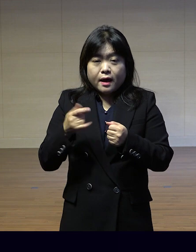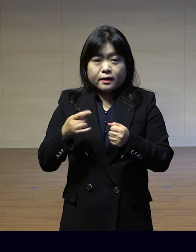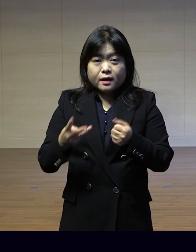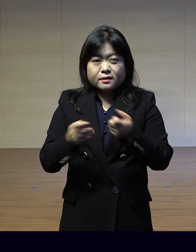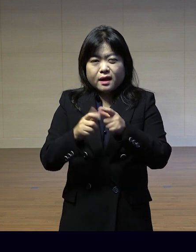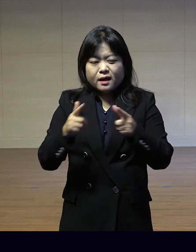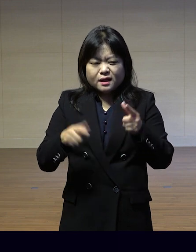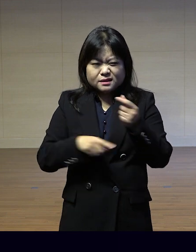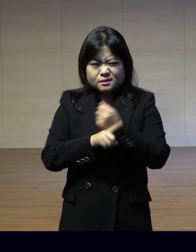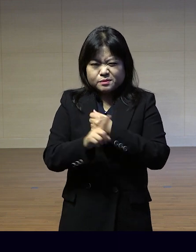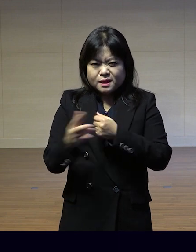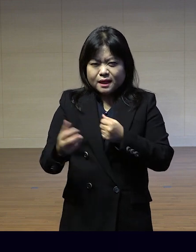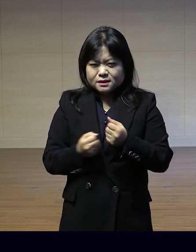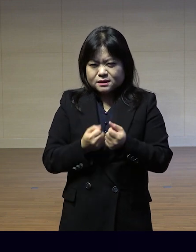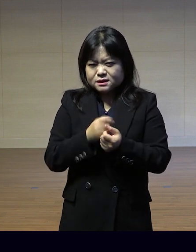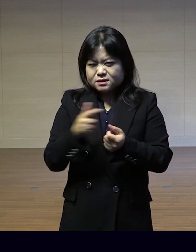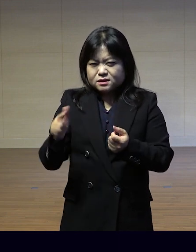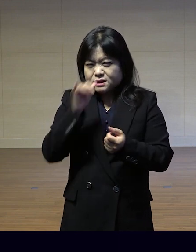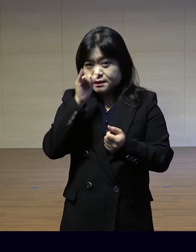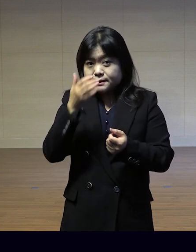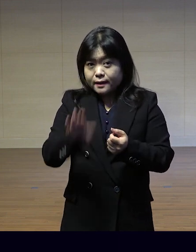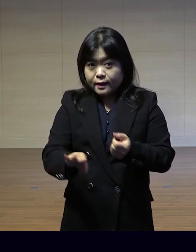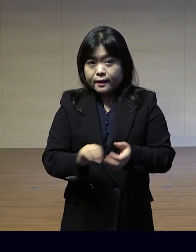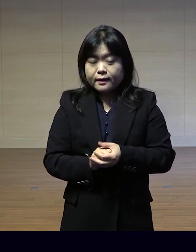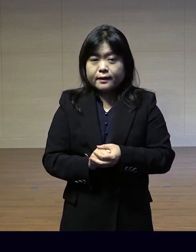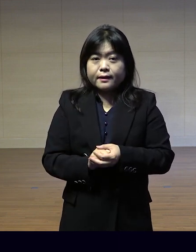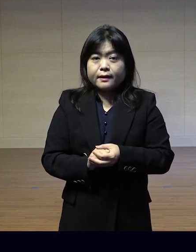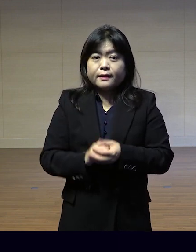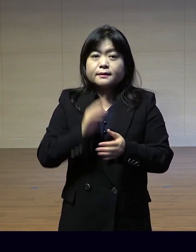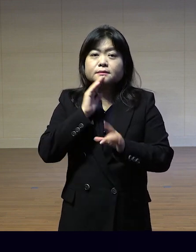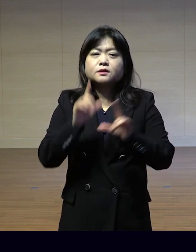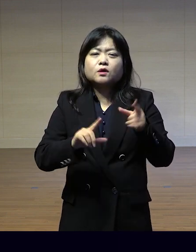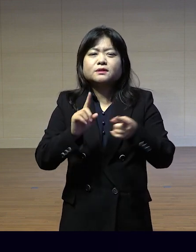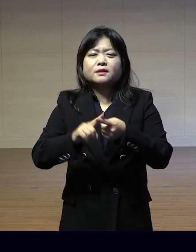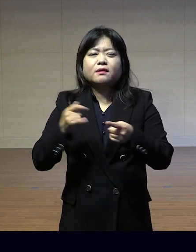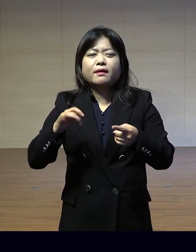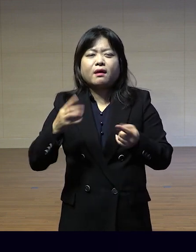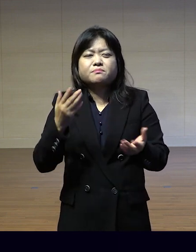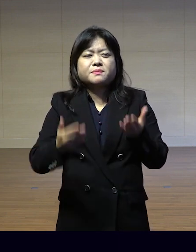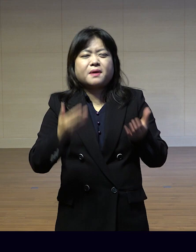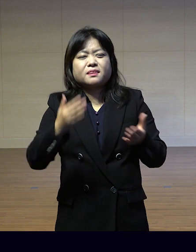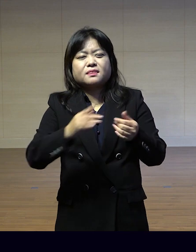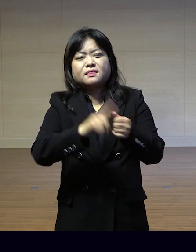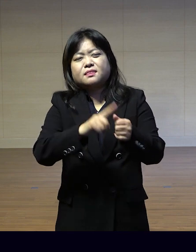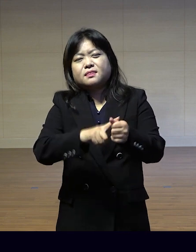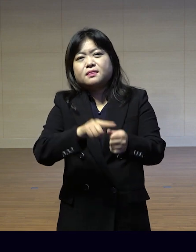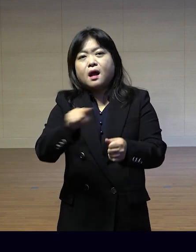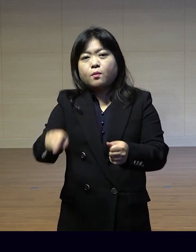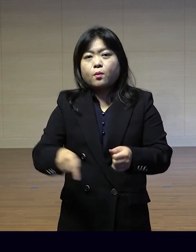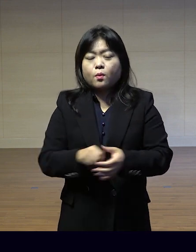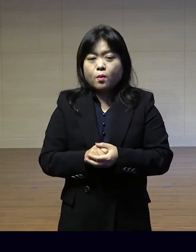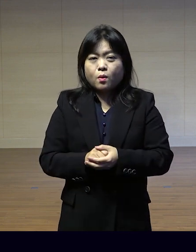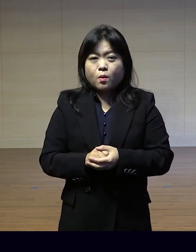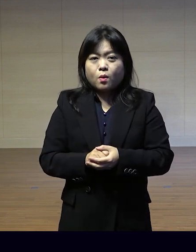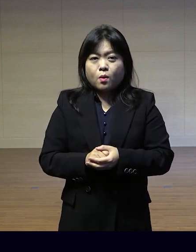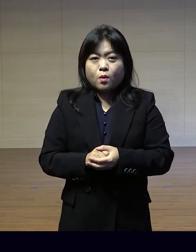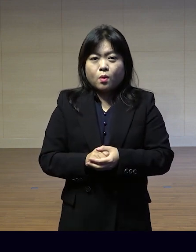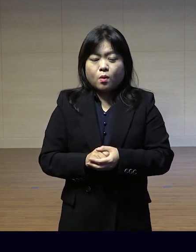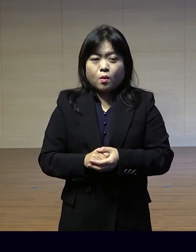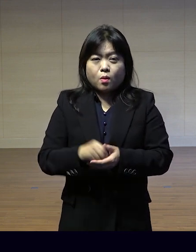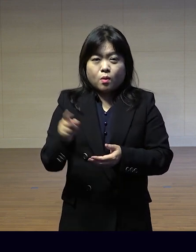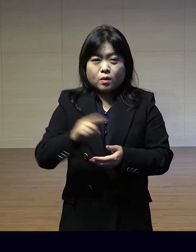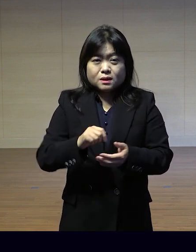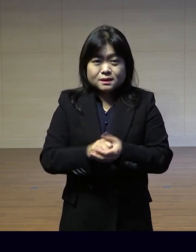의미를 갖고 있는데 그런 현실을 비판하고 하는 그 부정변증법,